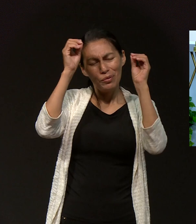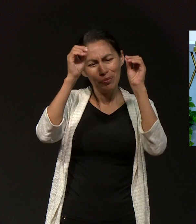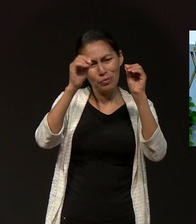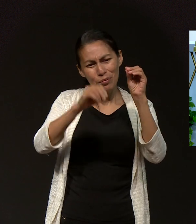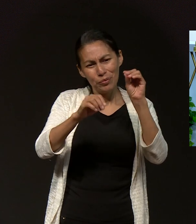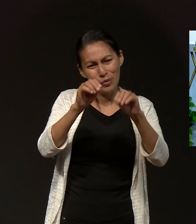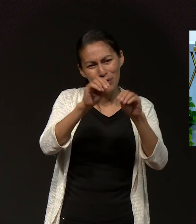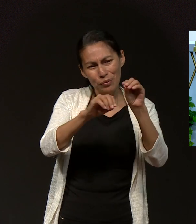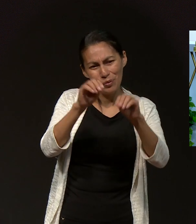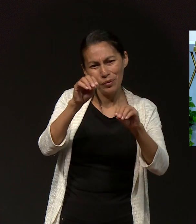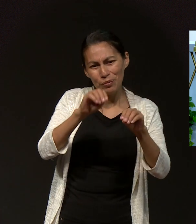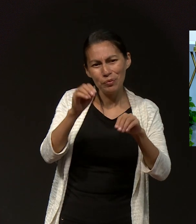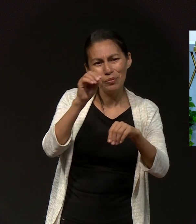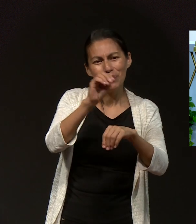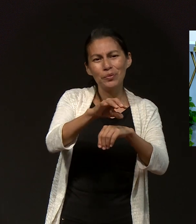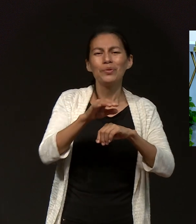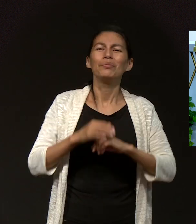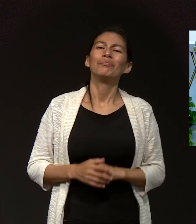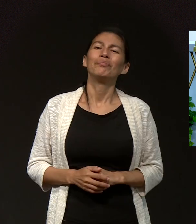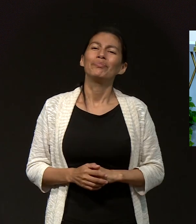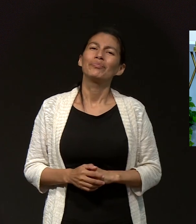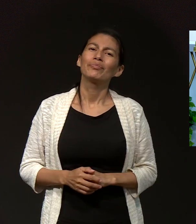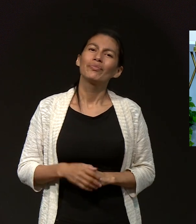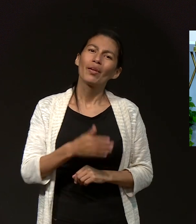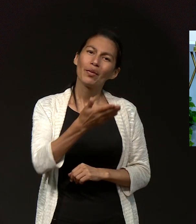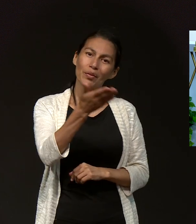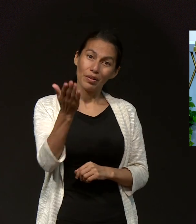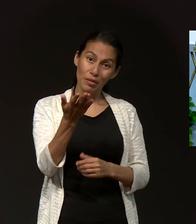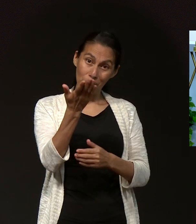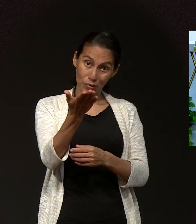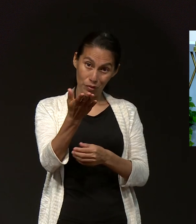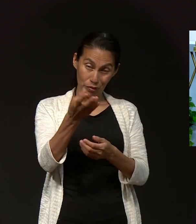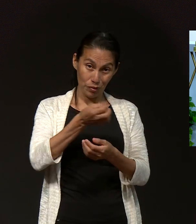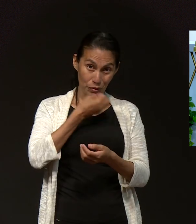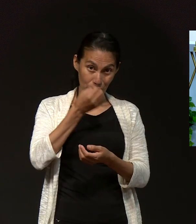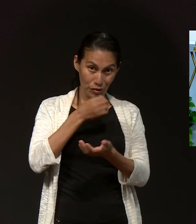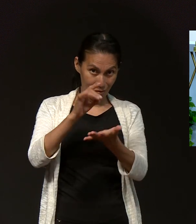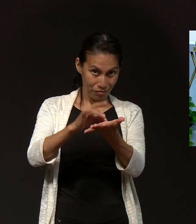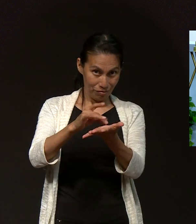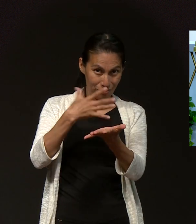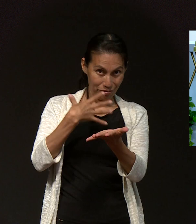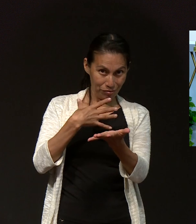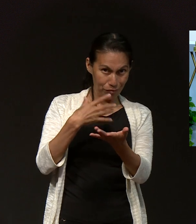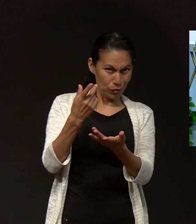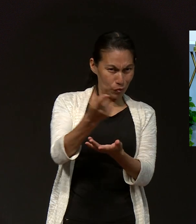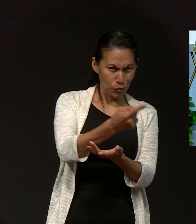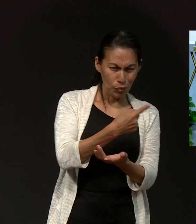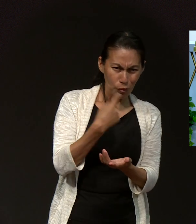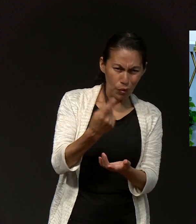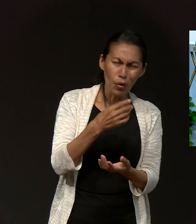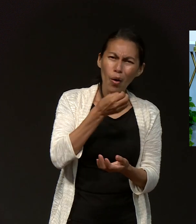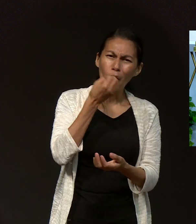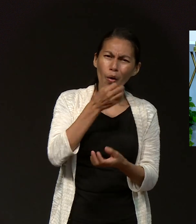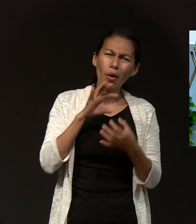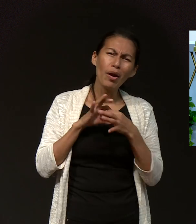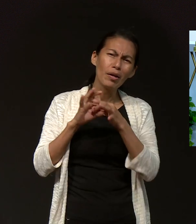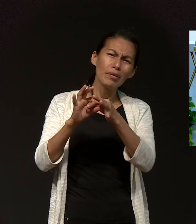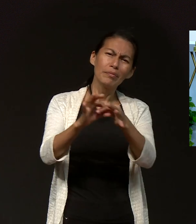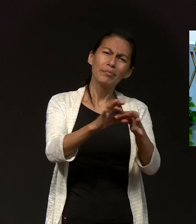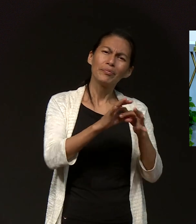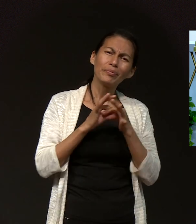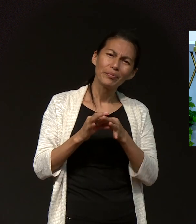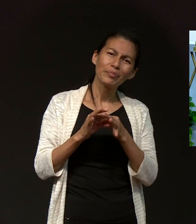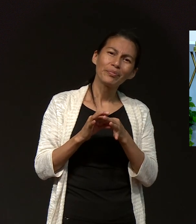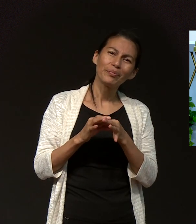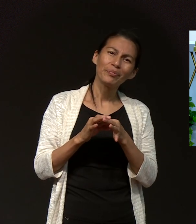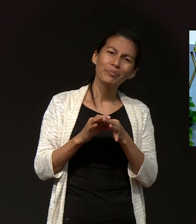Son como ángeles que Dios coloca. Queridos, mientras ustedes envían sus pedidos de oración para que